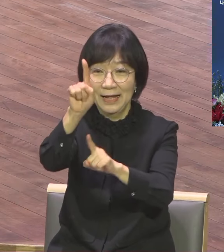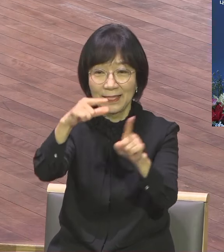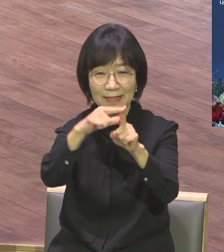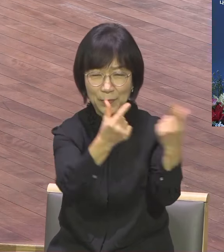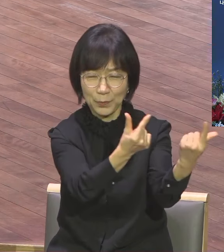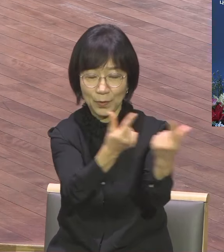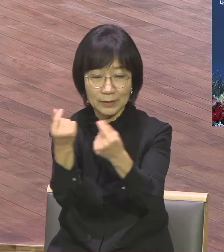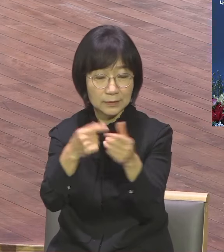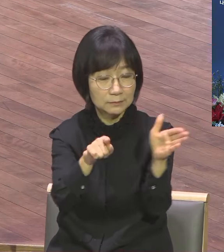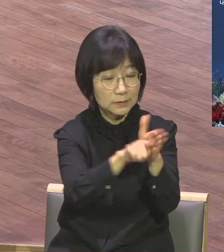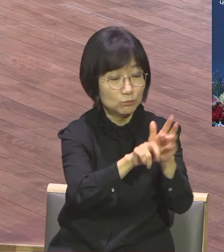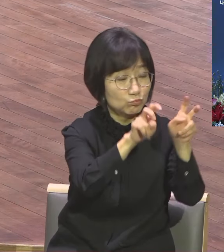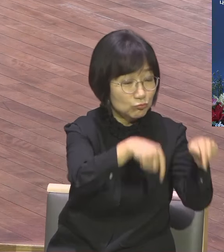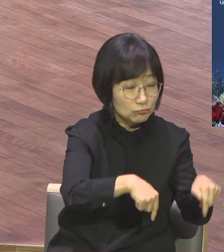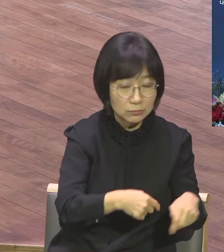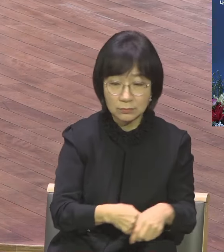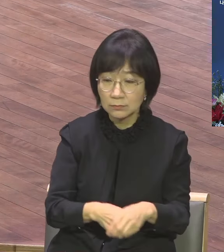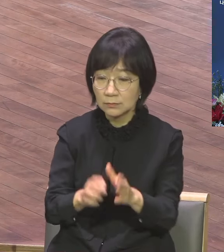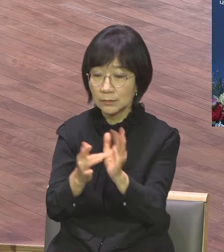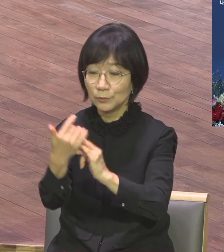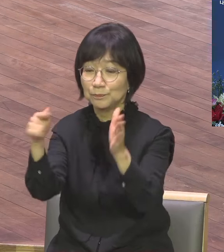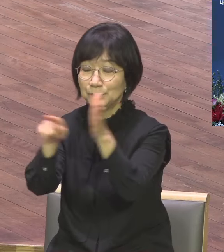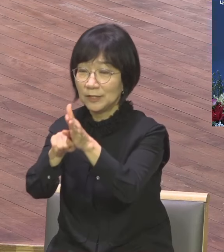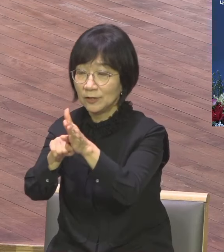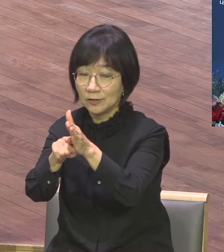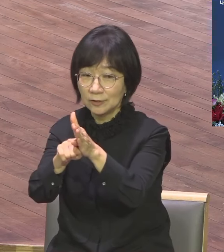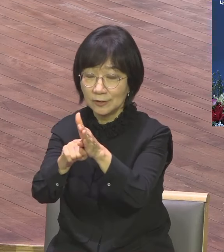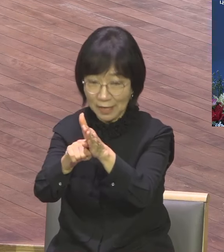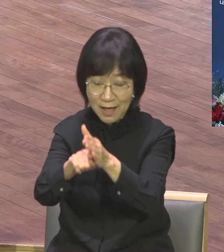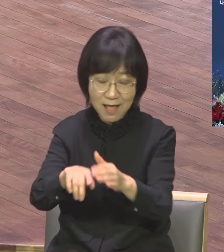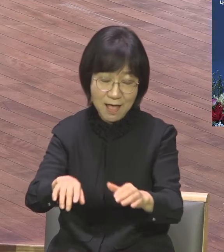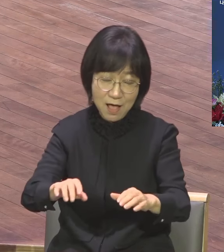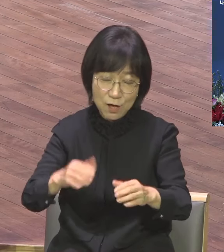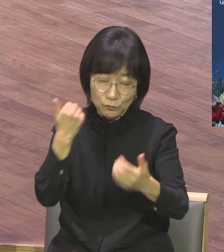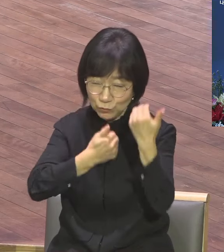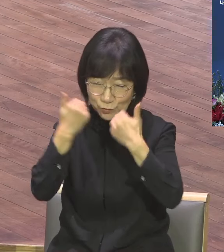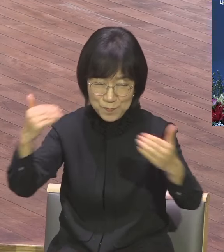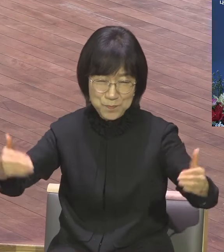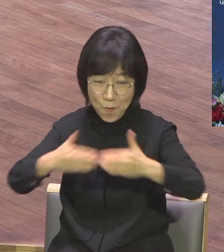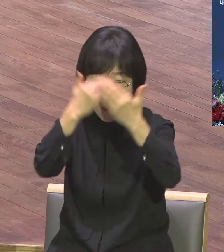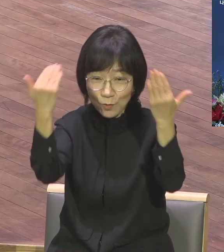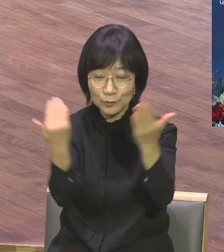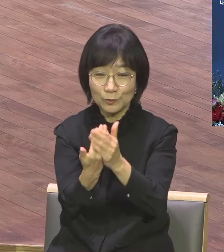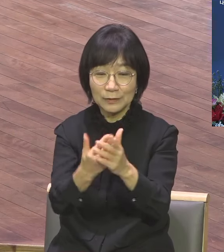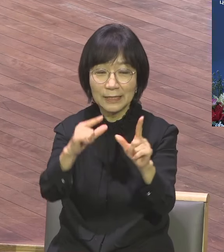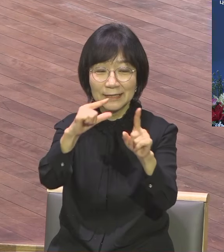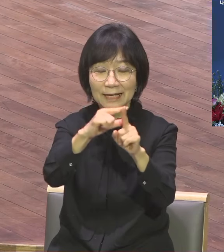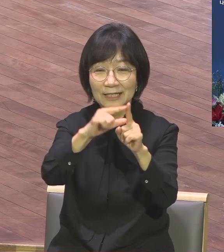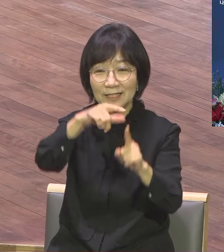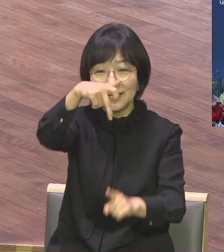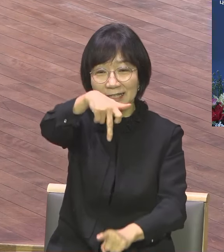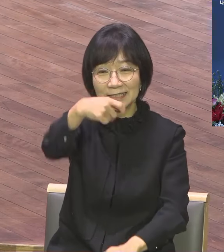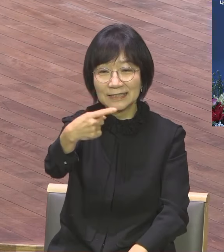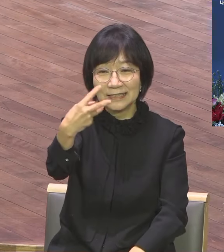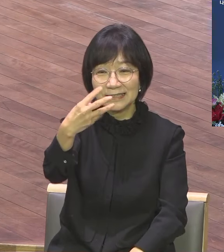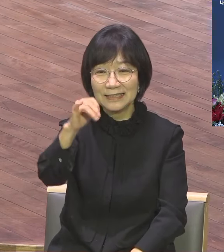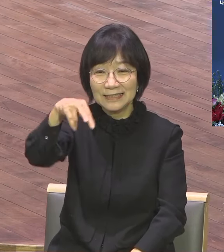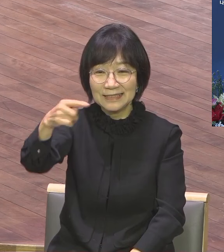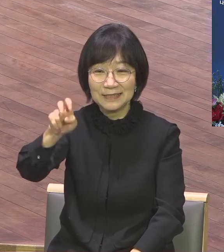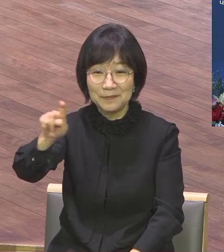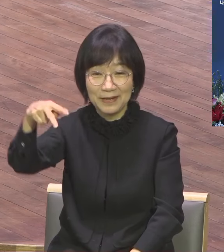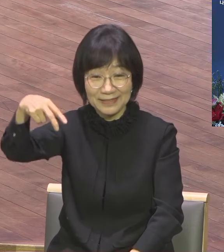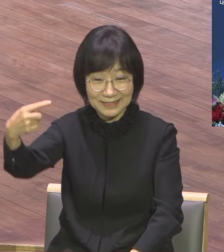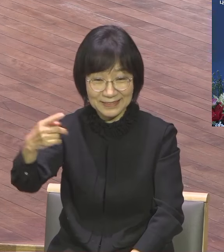사람이나 믿지 않는 사람이나 전 세계의 사람들이 다 참여하는 전